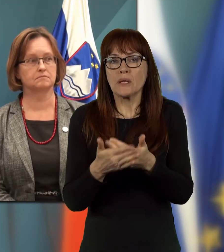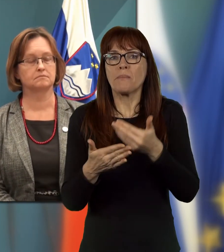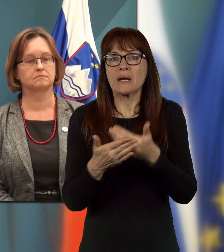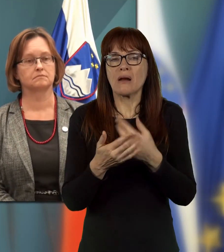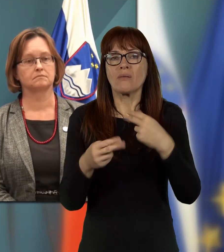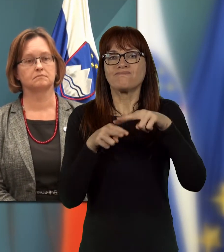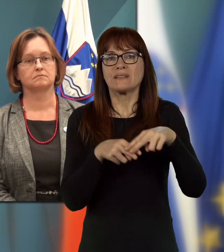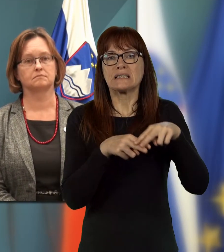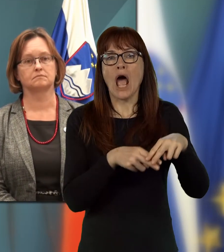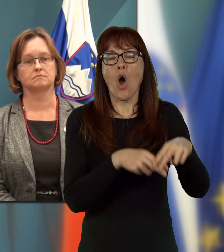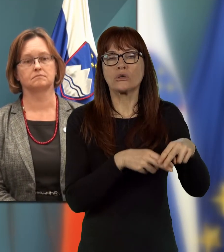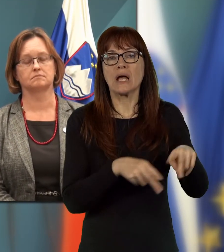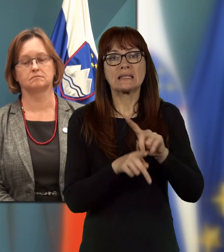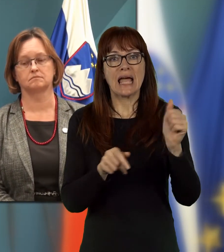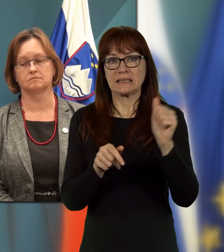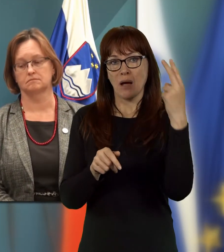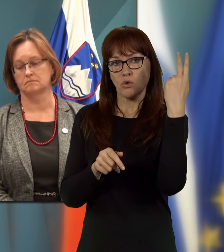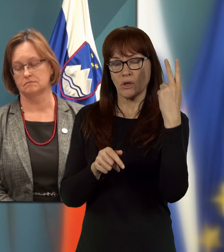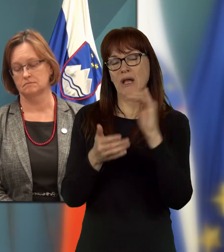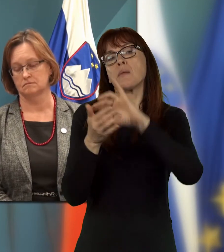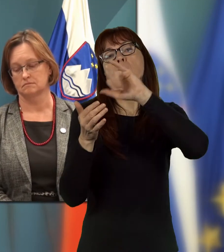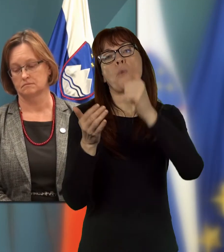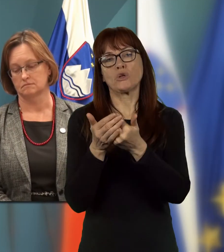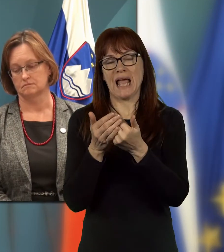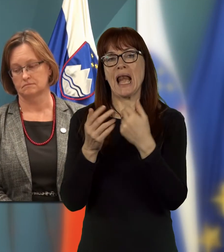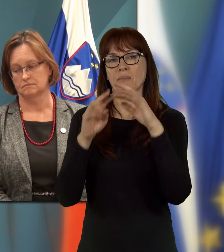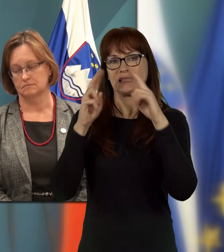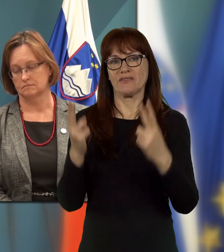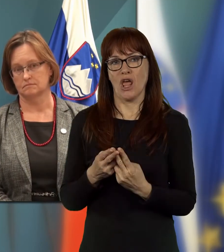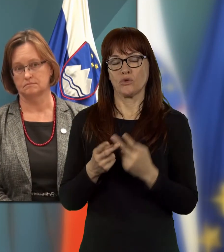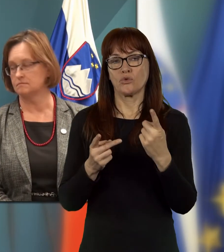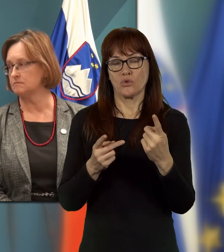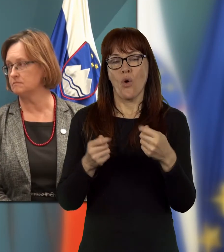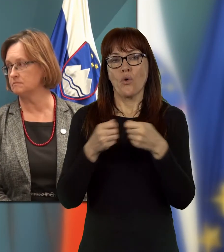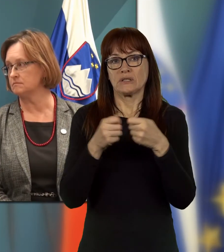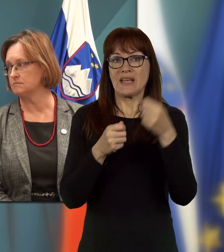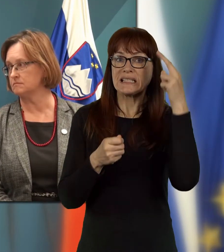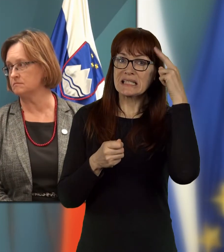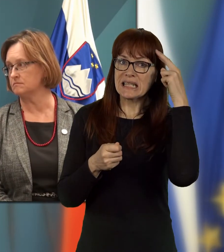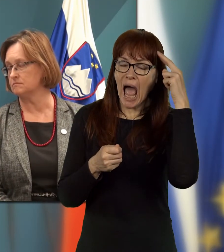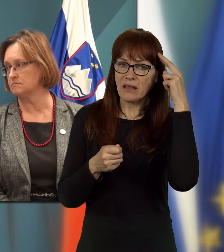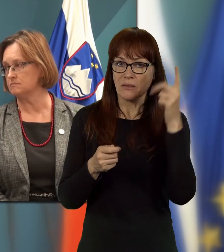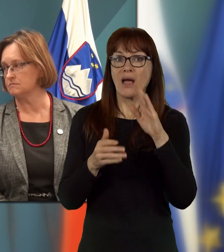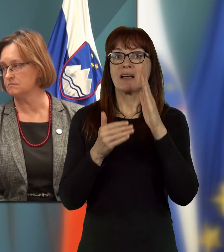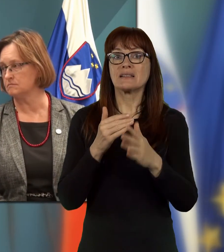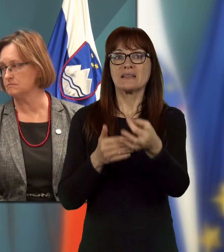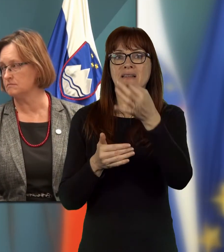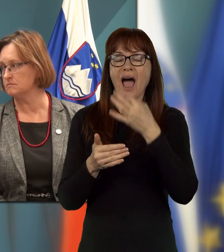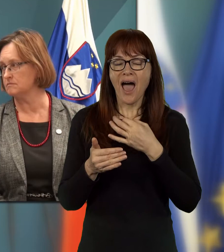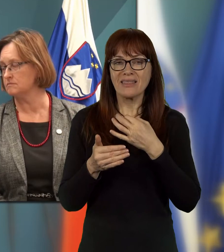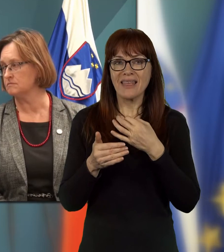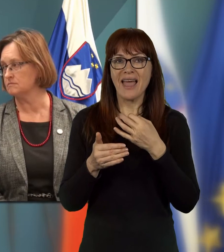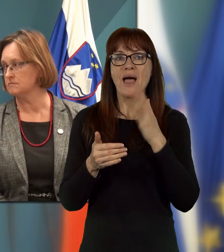možnostjo prilagajanja zaostajamo. Ne samo v Sloveniji, po celem svetu. Tako da to je, kar se znanja tiče. In zdaj, kar boste